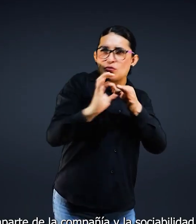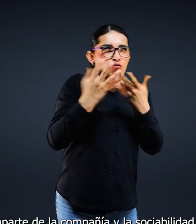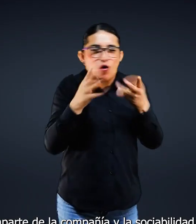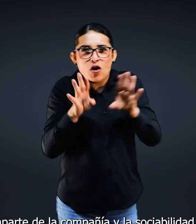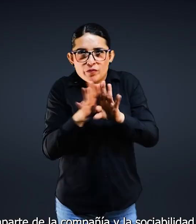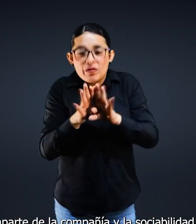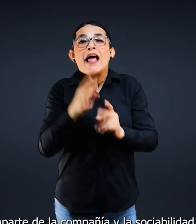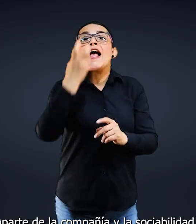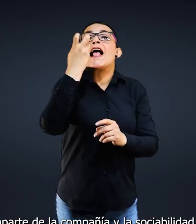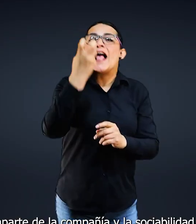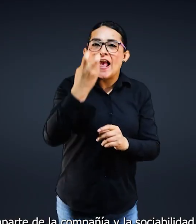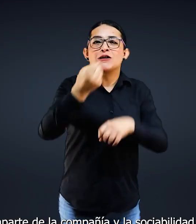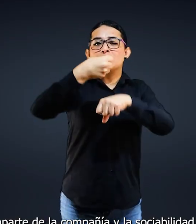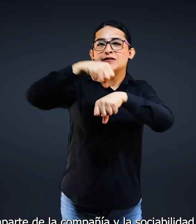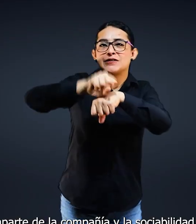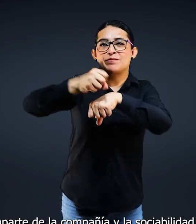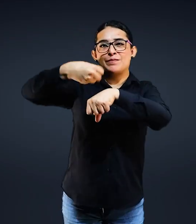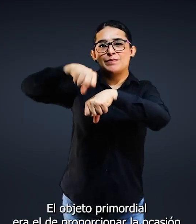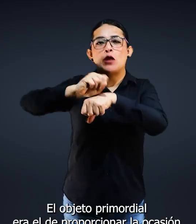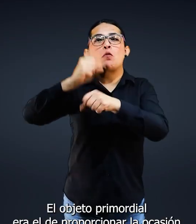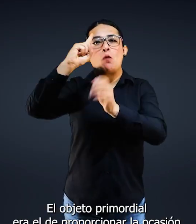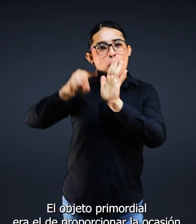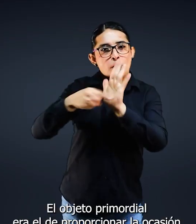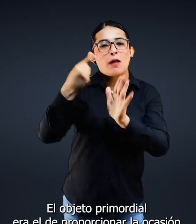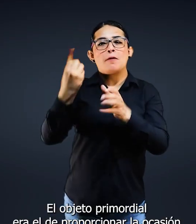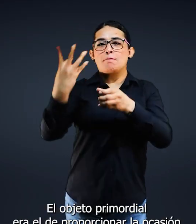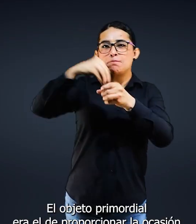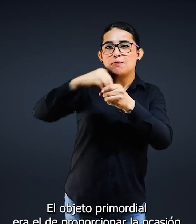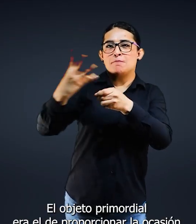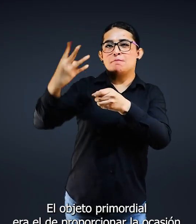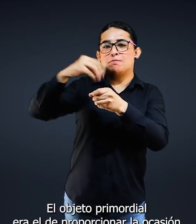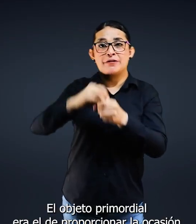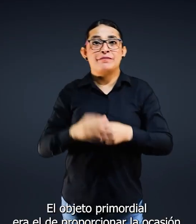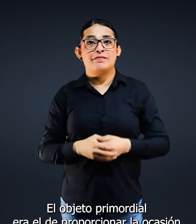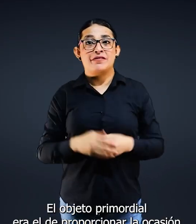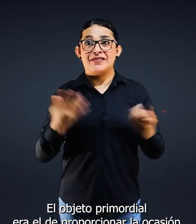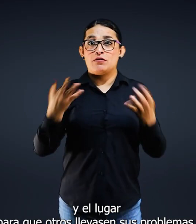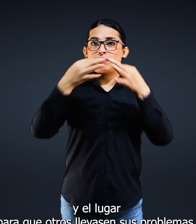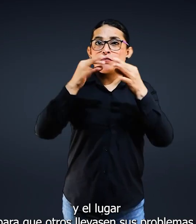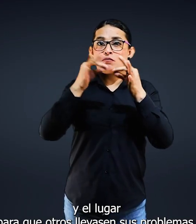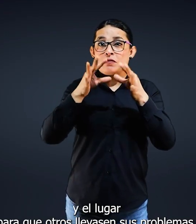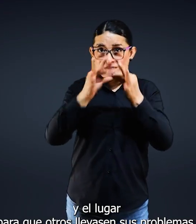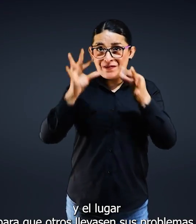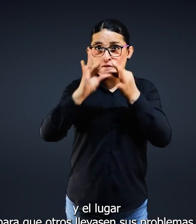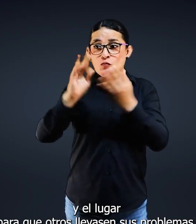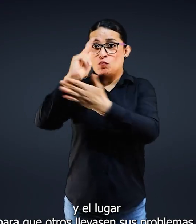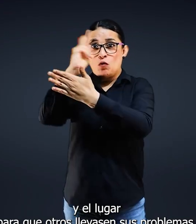Aparte de la compañía y la sociabilidad, el objeto primordial era el de proporcionar la ocasión y el lugar para que otros llevasen